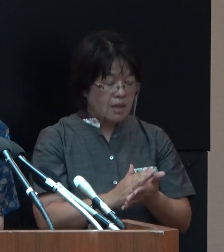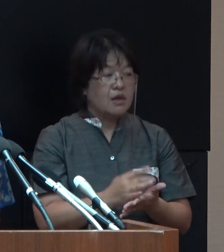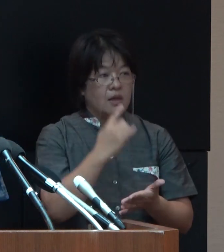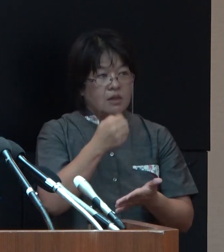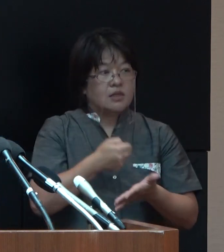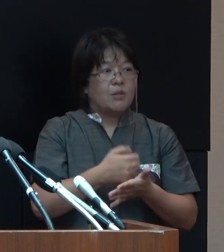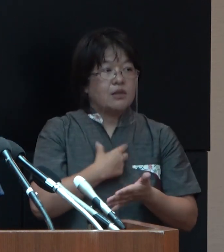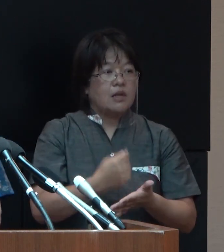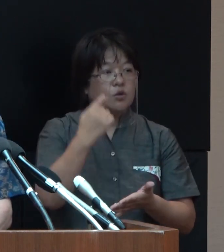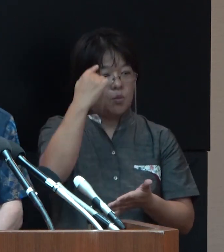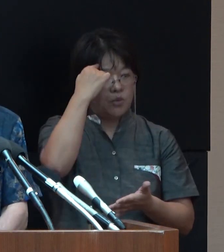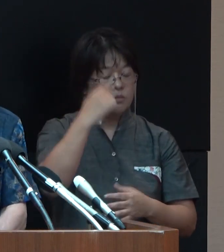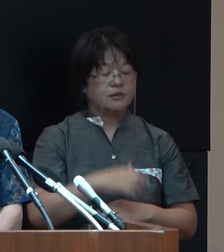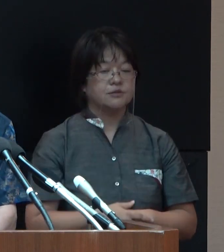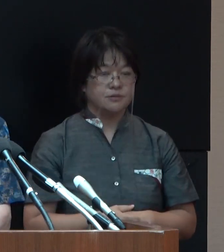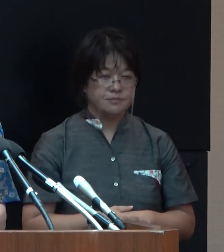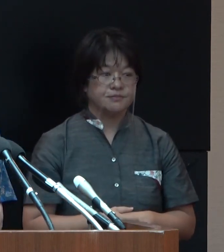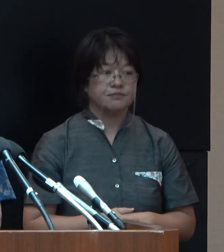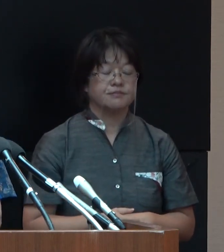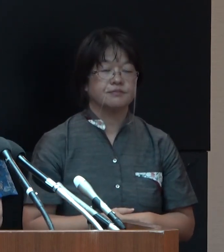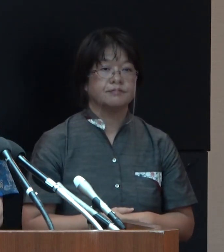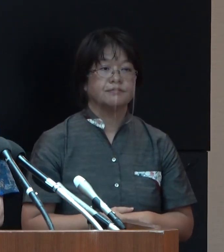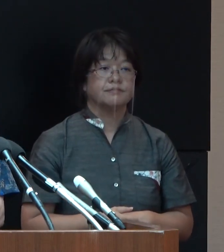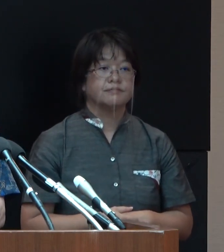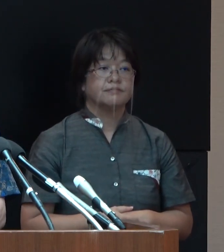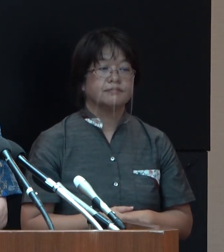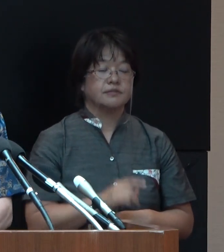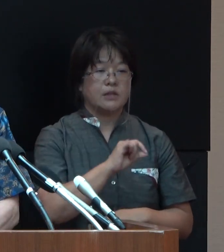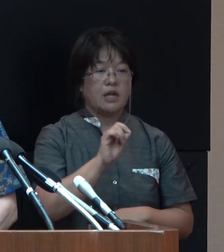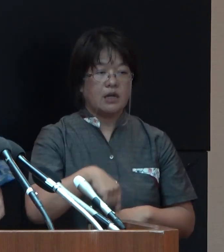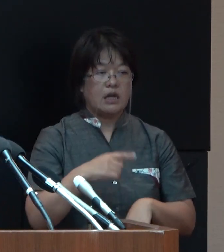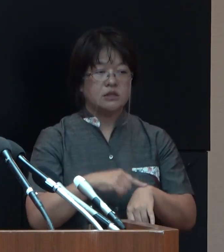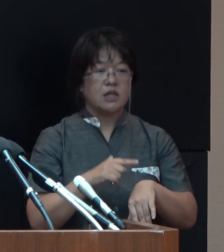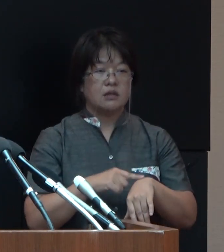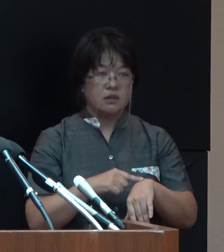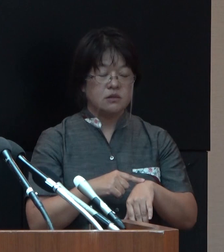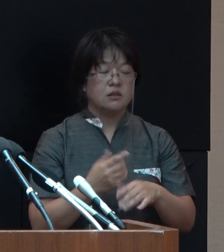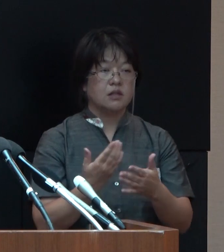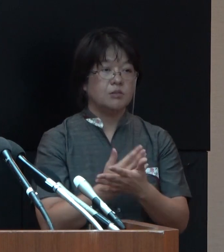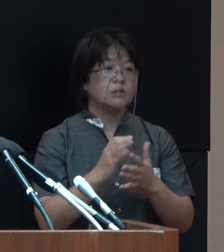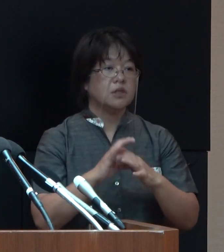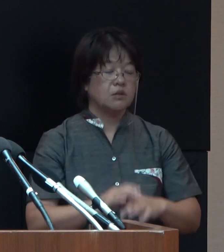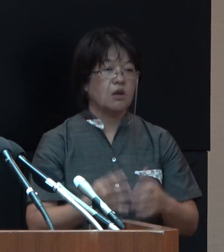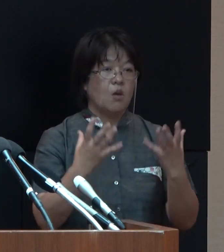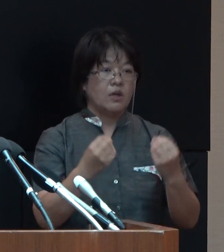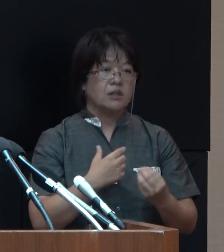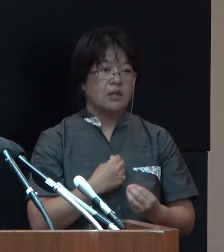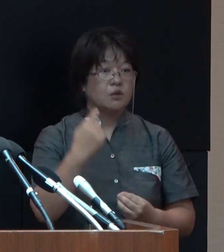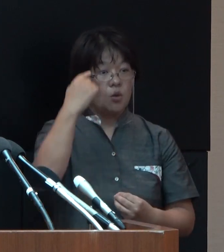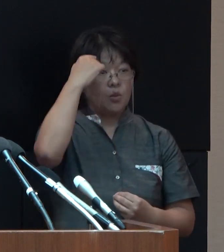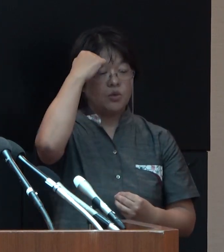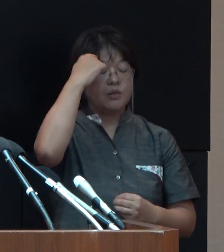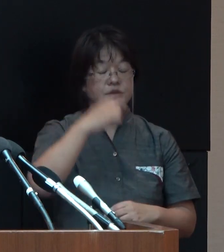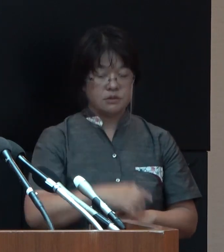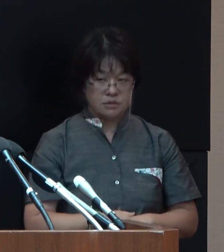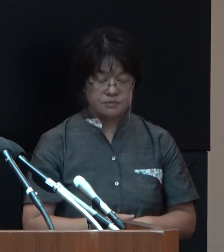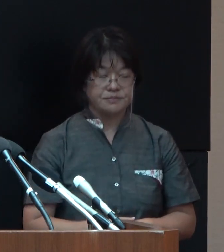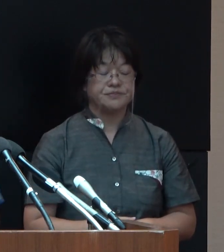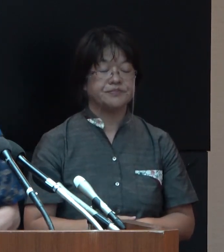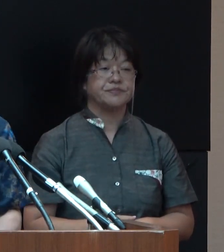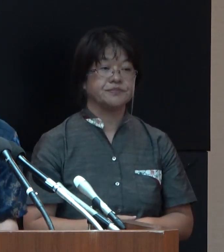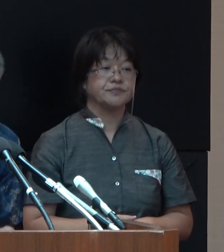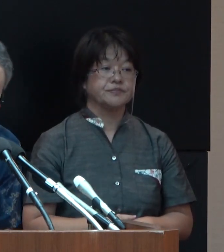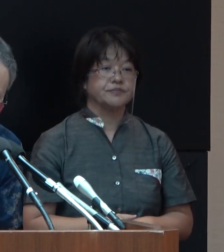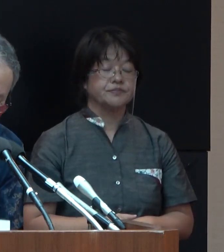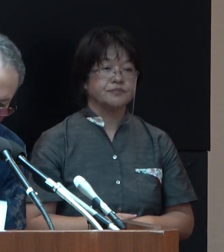います。 はい、今お時間ですので、ここまでさせていただきたいと思います。この後、ブリーフィングございますので、よろしくお願いい